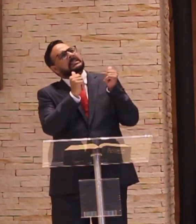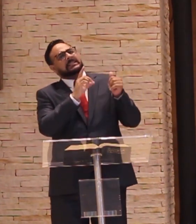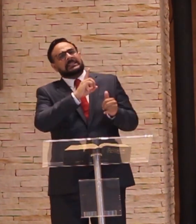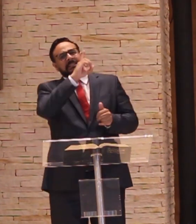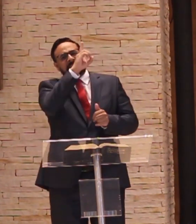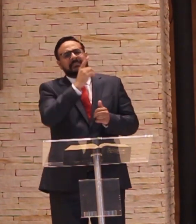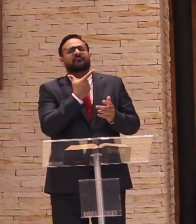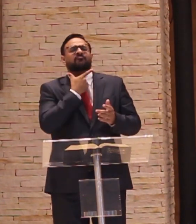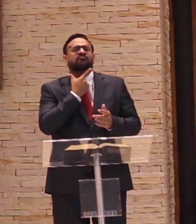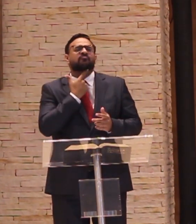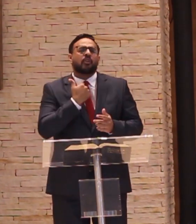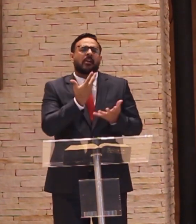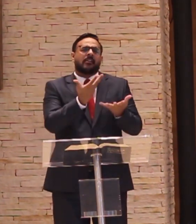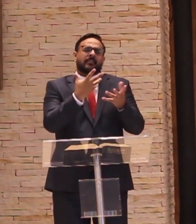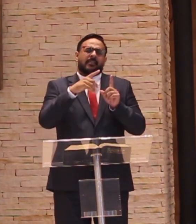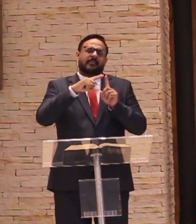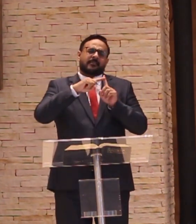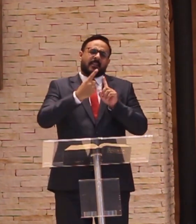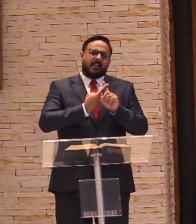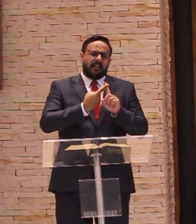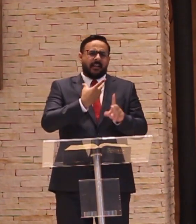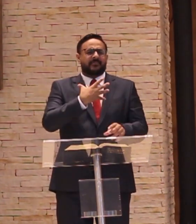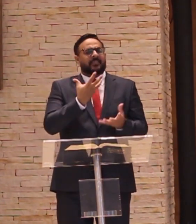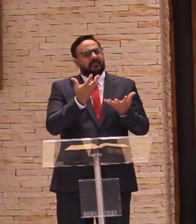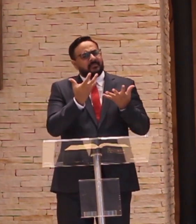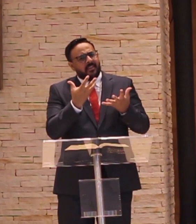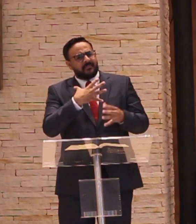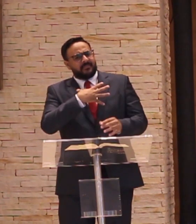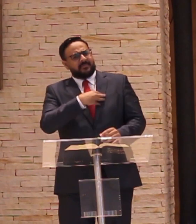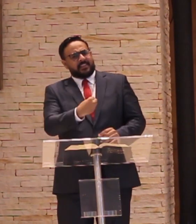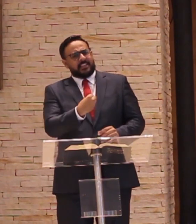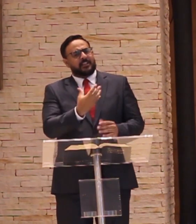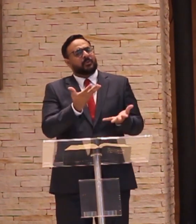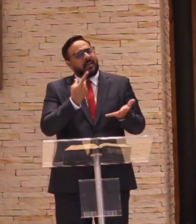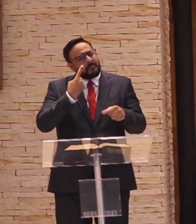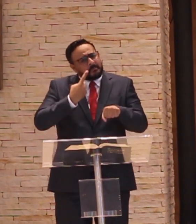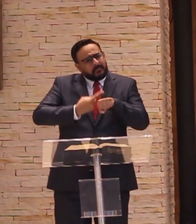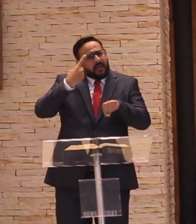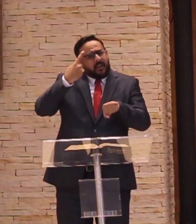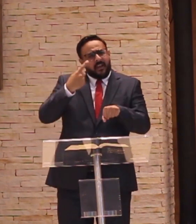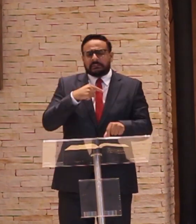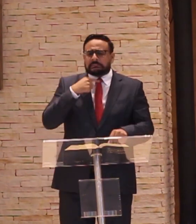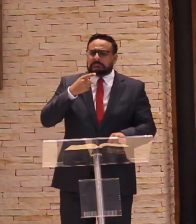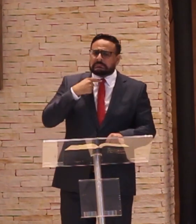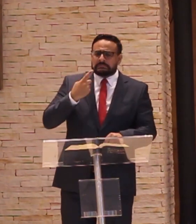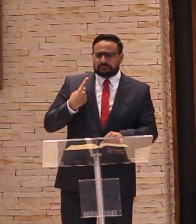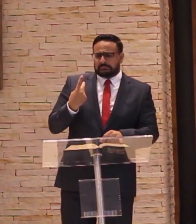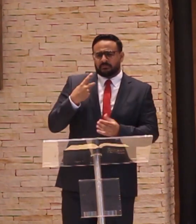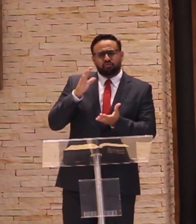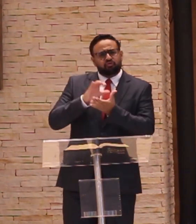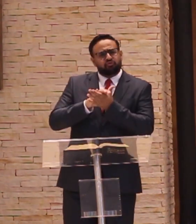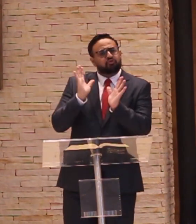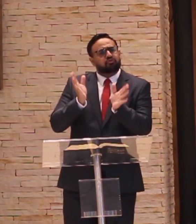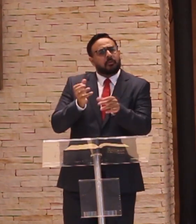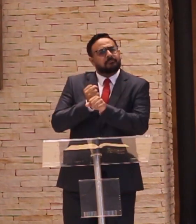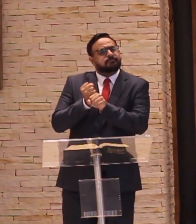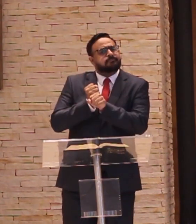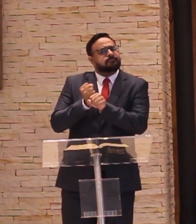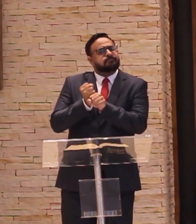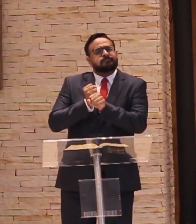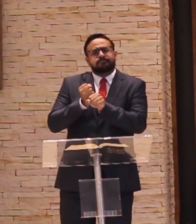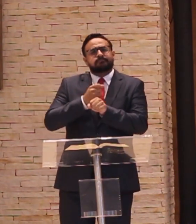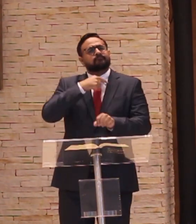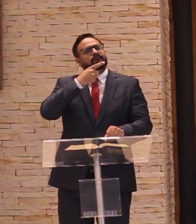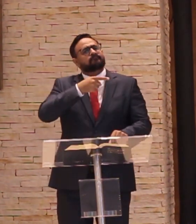casados e sempre tiveram vontade de ter filho. Sempre pediram para que Deus concedesse a Sara a bênção de